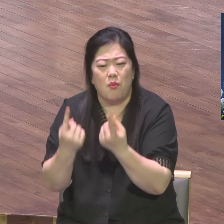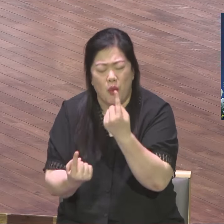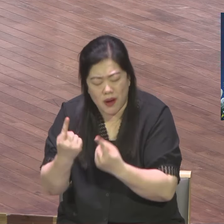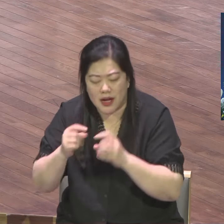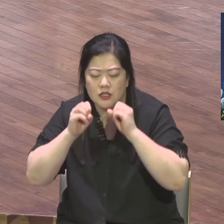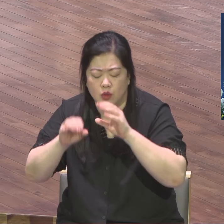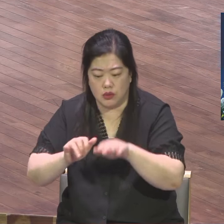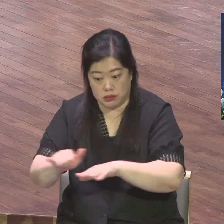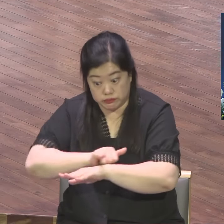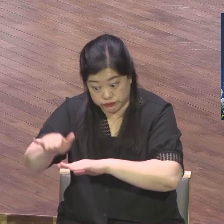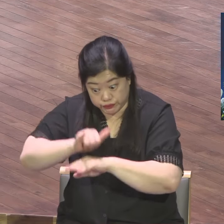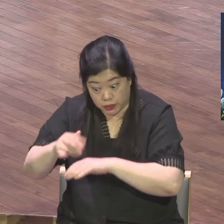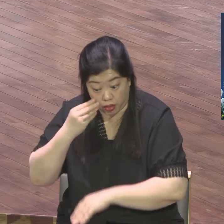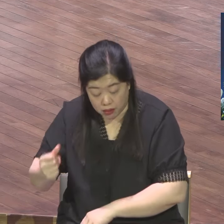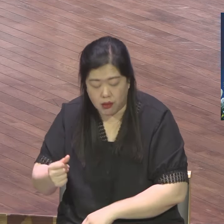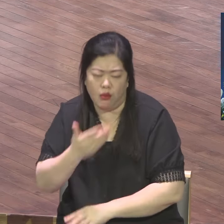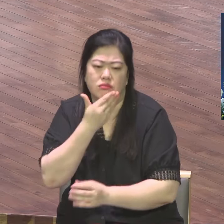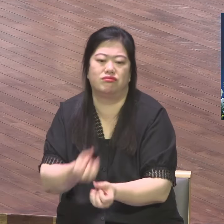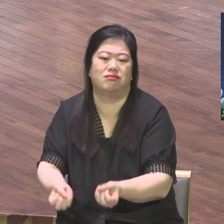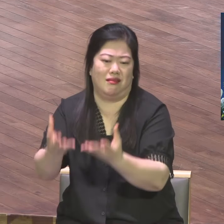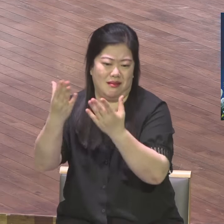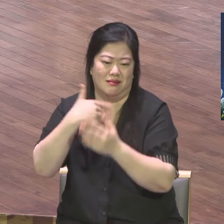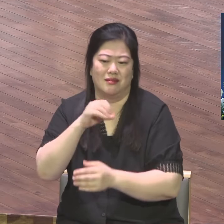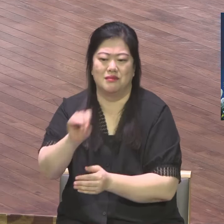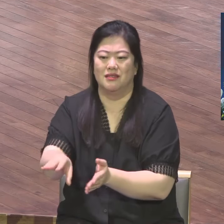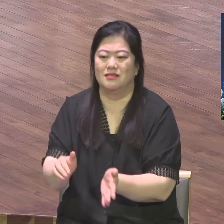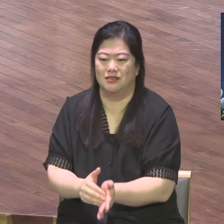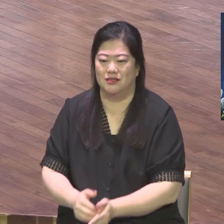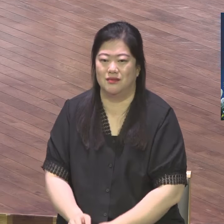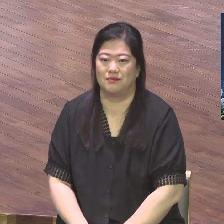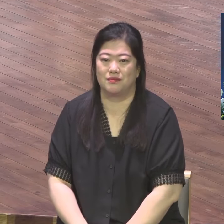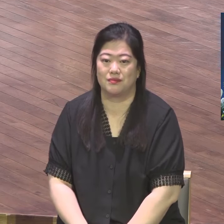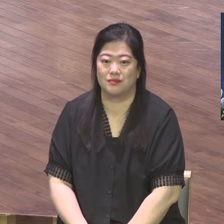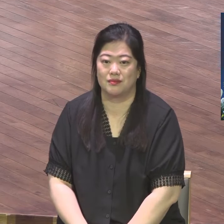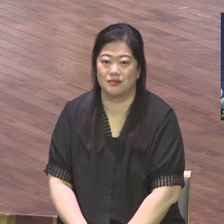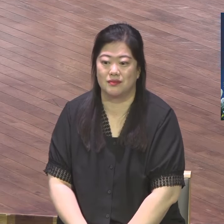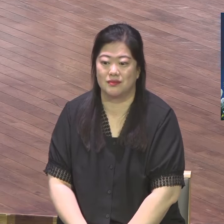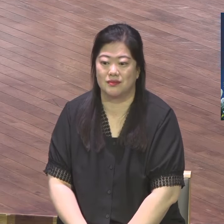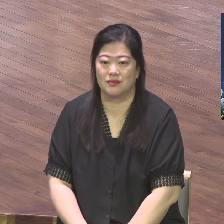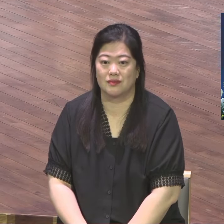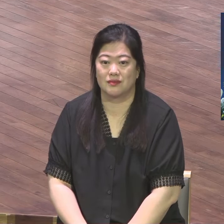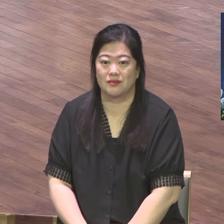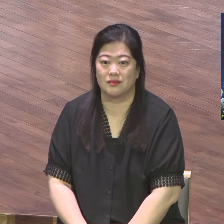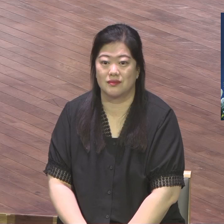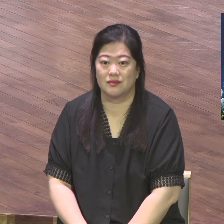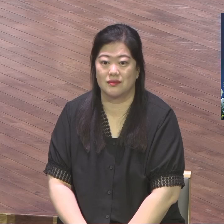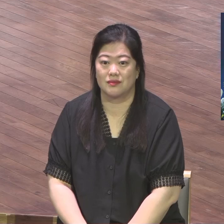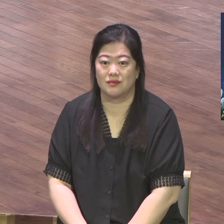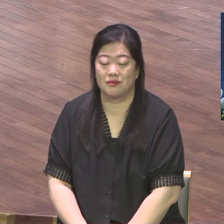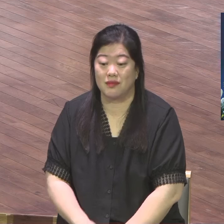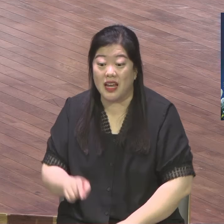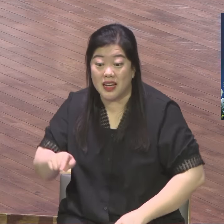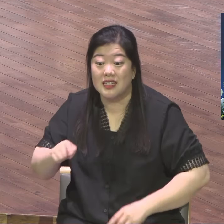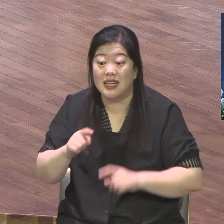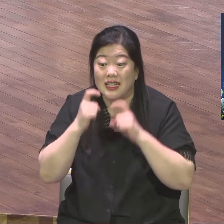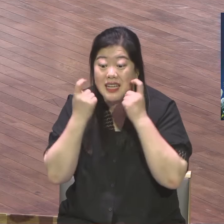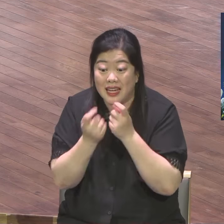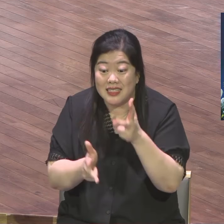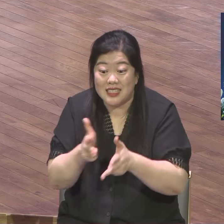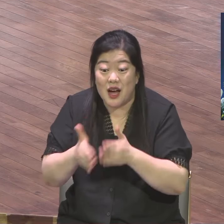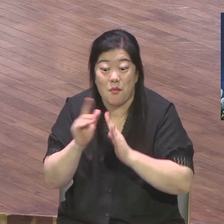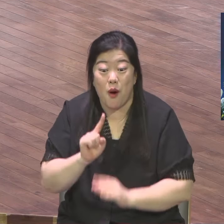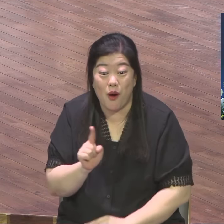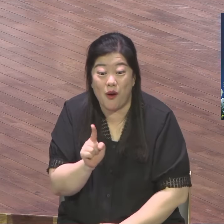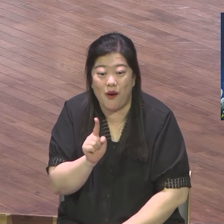하다가 아 때려치우자. 치킨 할까? 치킨 주로 치킨이죠 뭐 다 석 달만은